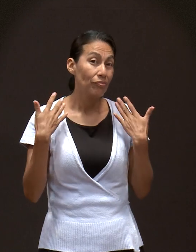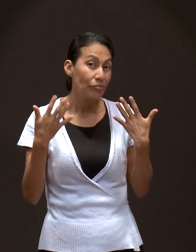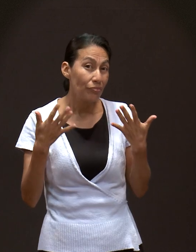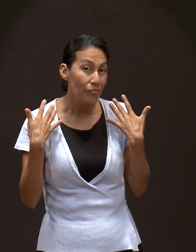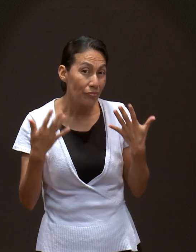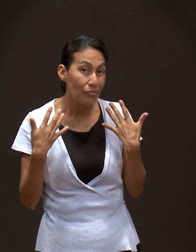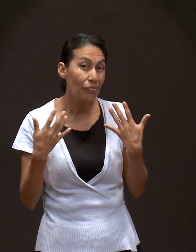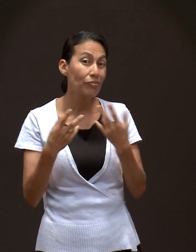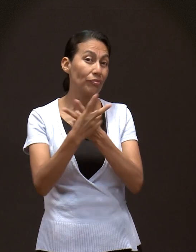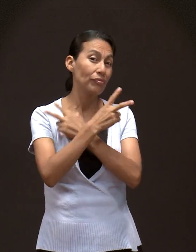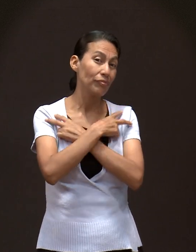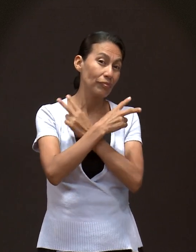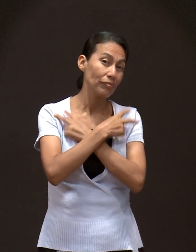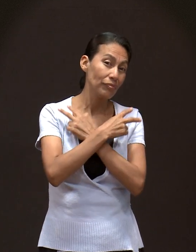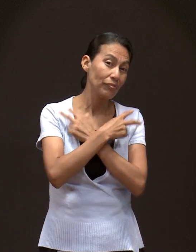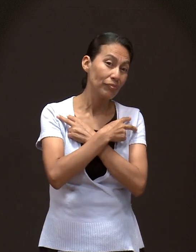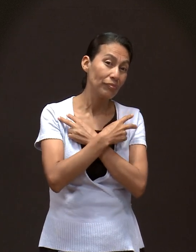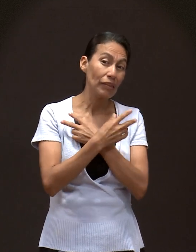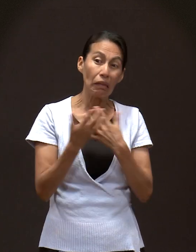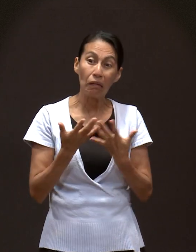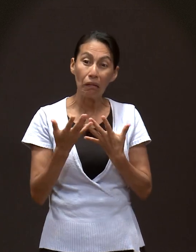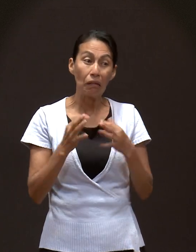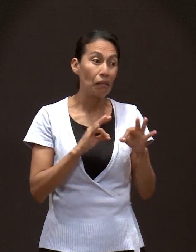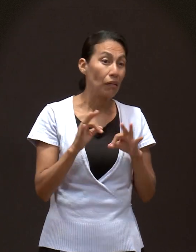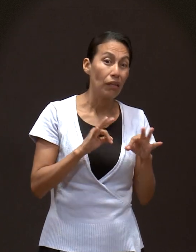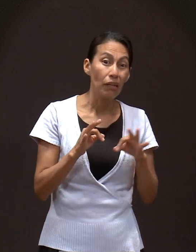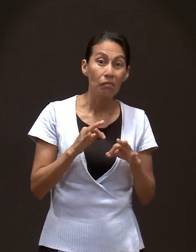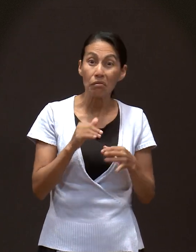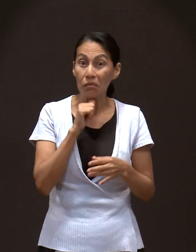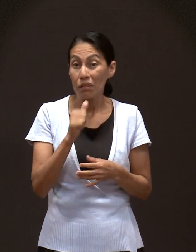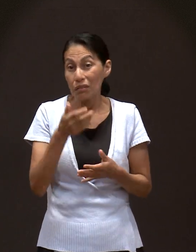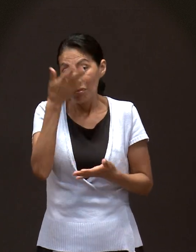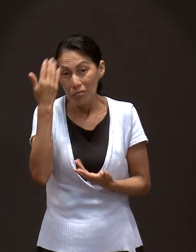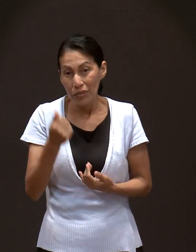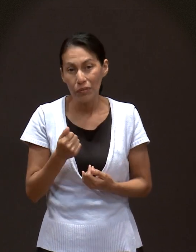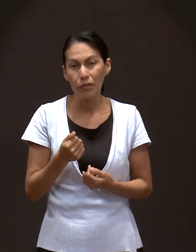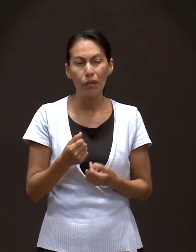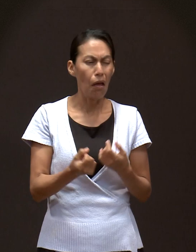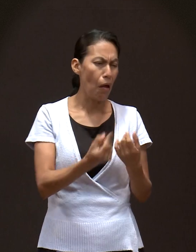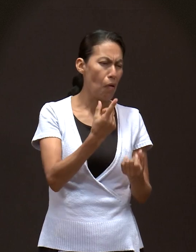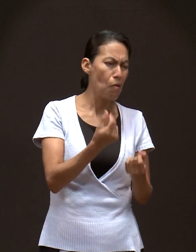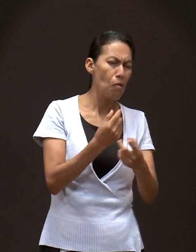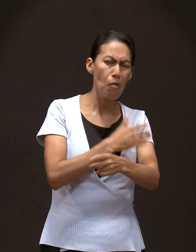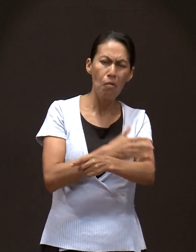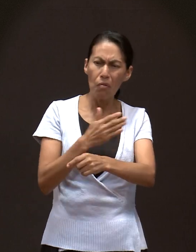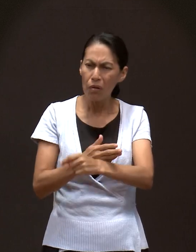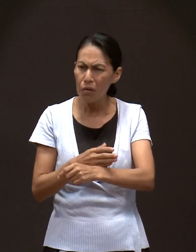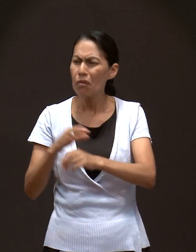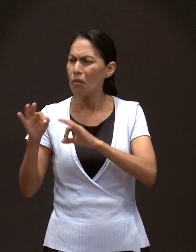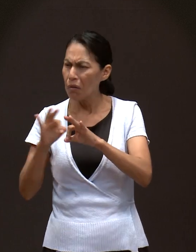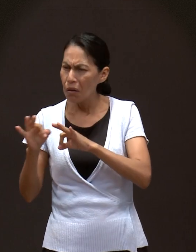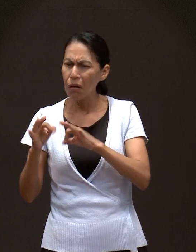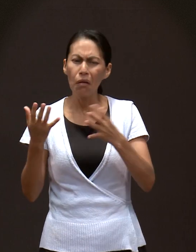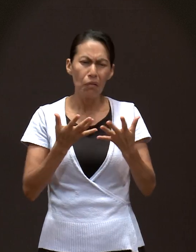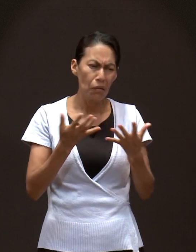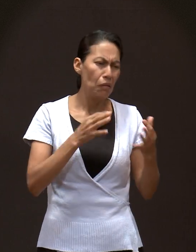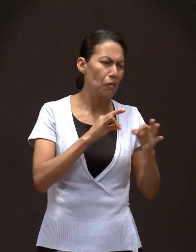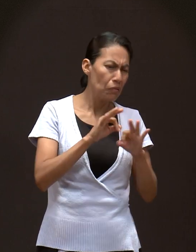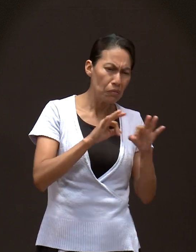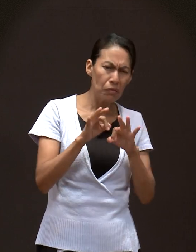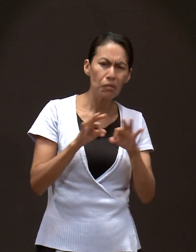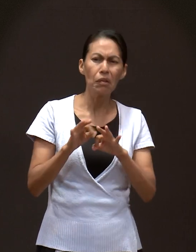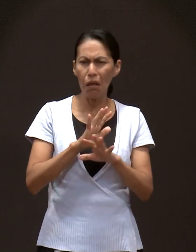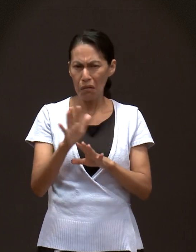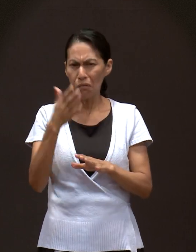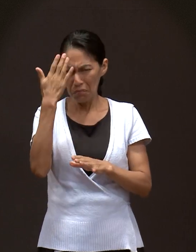el verano. Ya todos mis compañeros tenían, no, pues que yo voy a ir a colportar, no, que yo voy a ir trabajar a tal lado. Y yo estaba